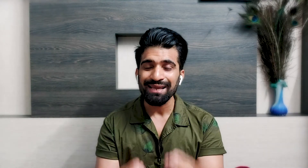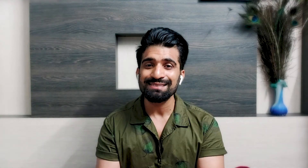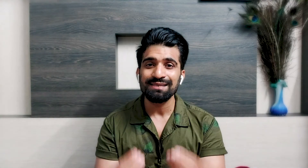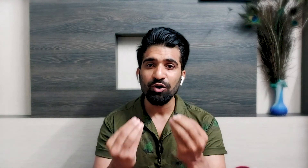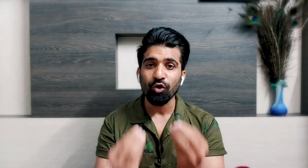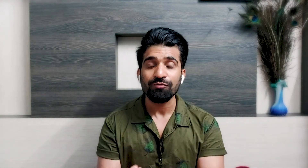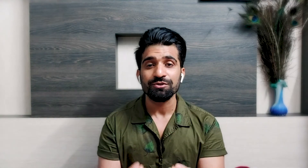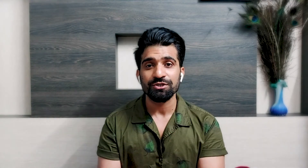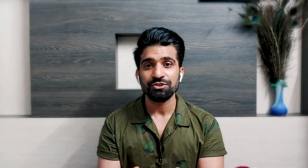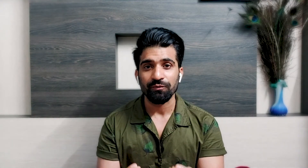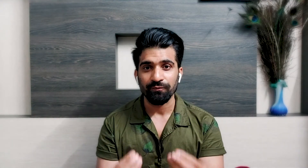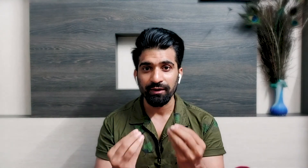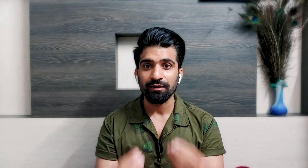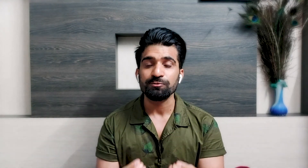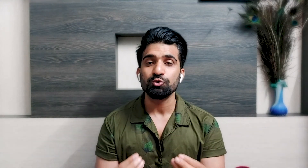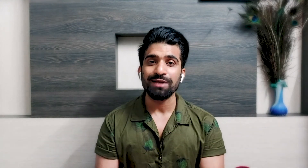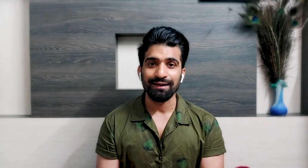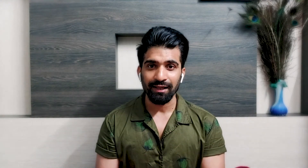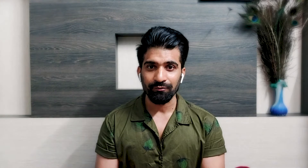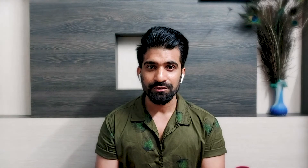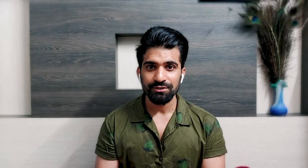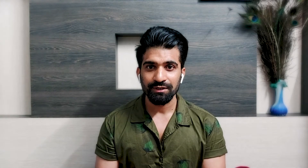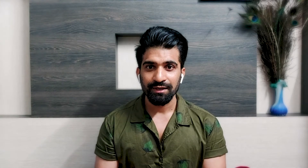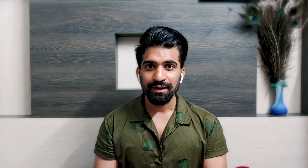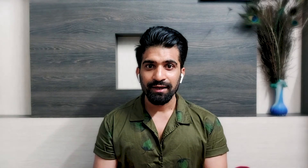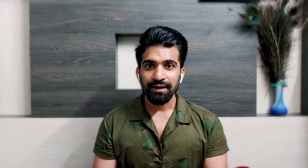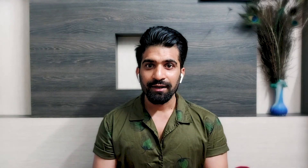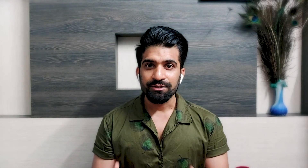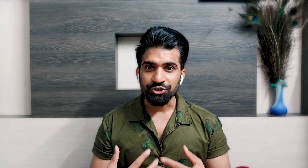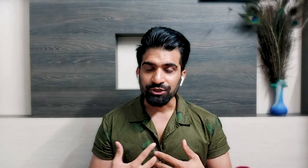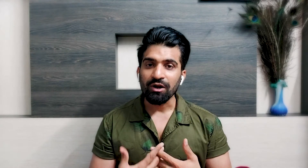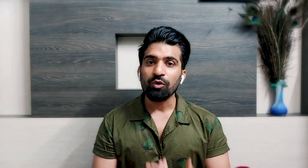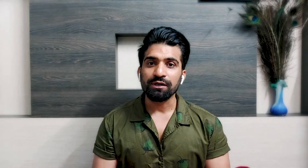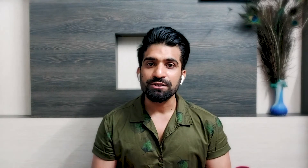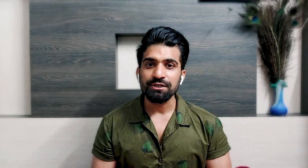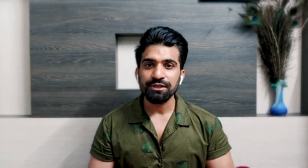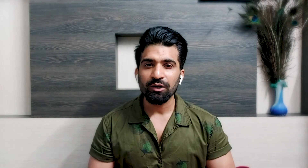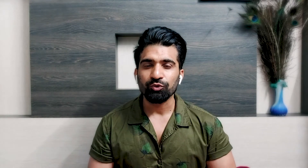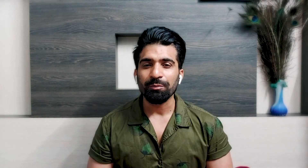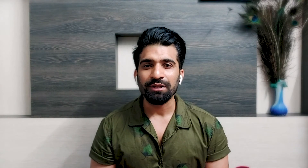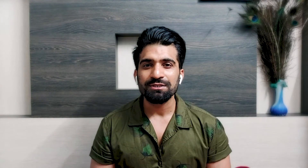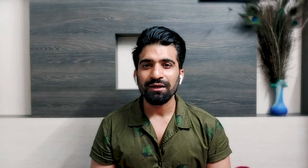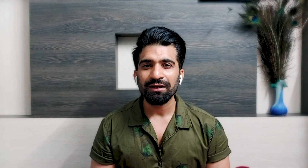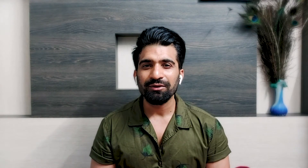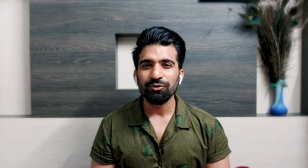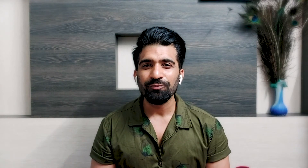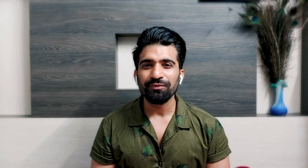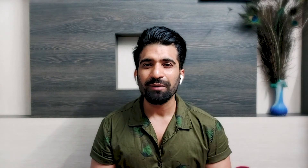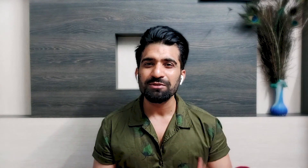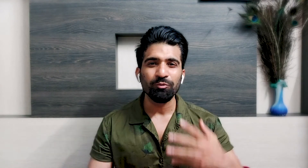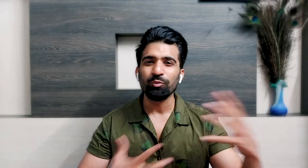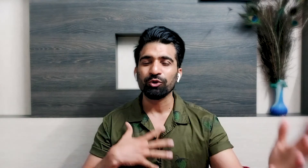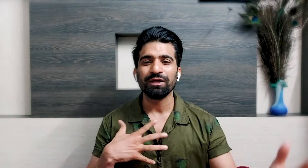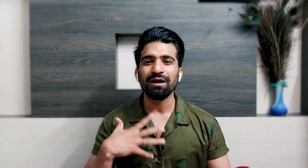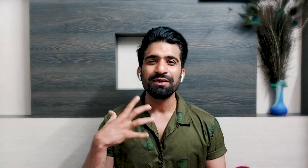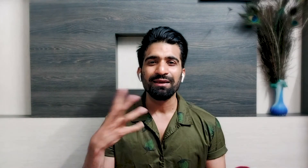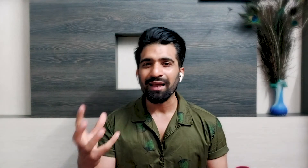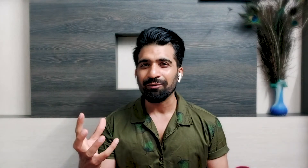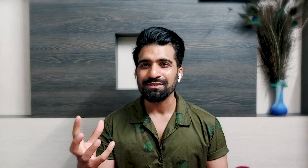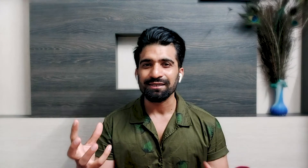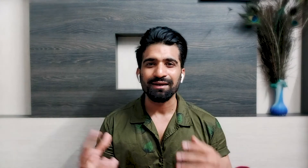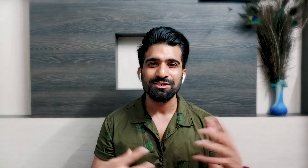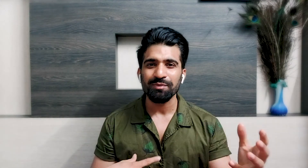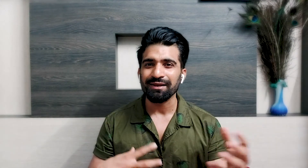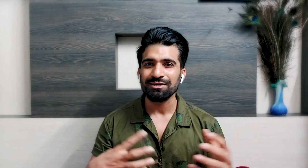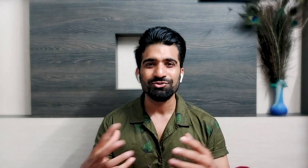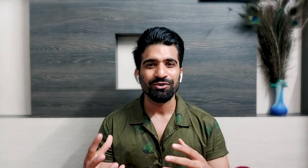the basic conversation when it comes to sign language. जितना और रिसर्च किया ना उतना पता चला कि हम सब लोग बोलते हैं कि हमें ये